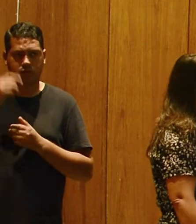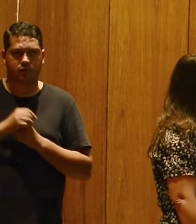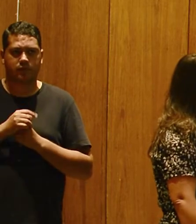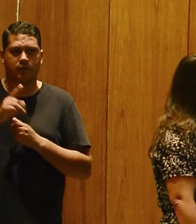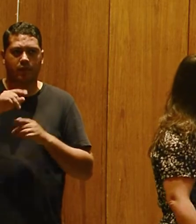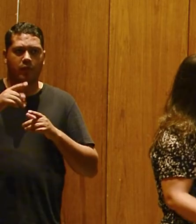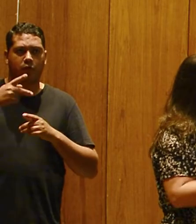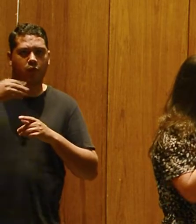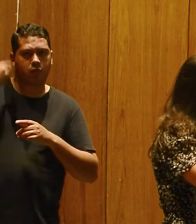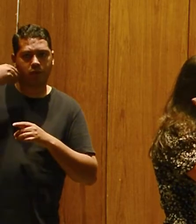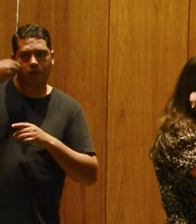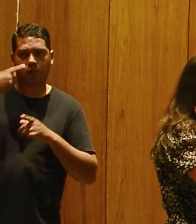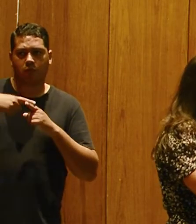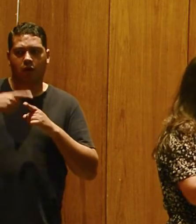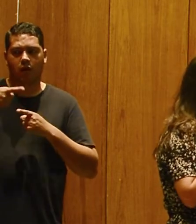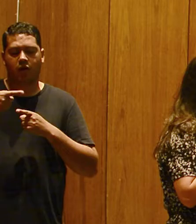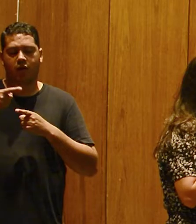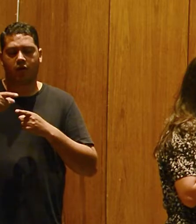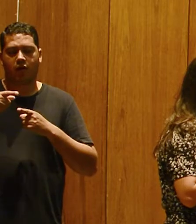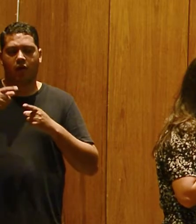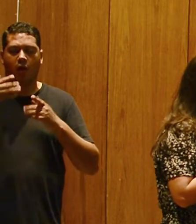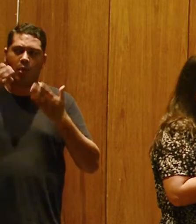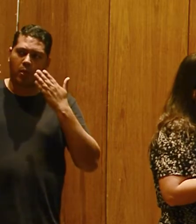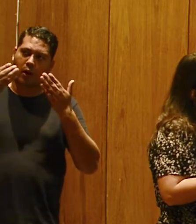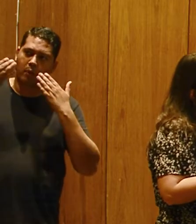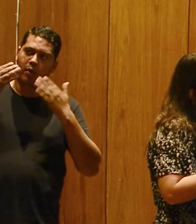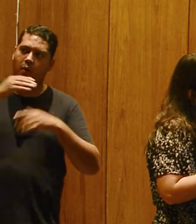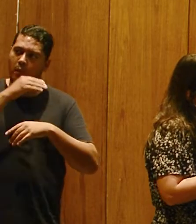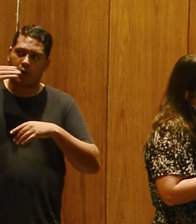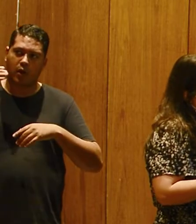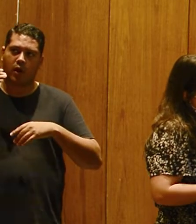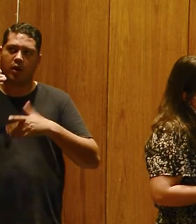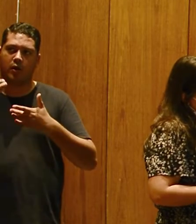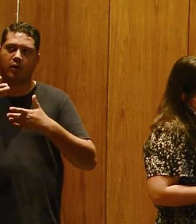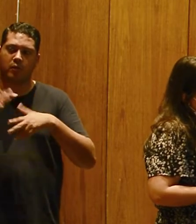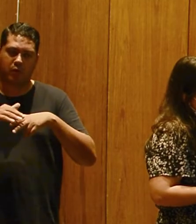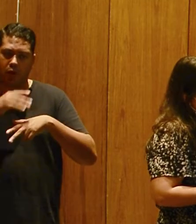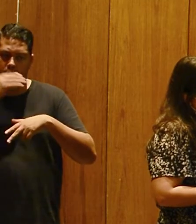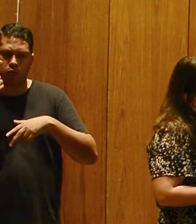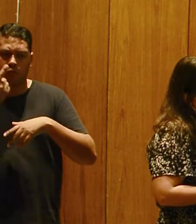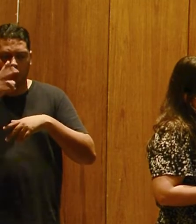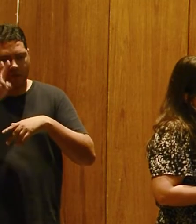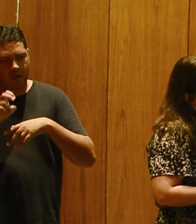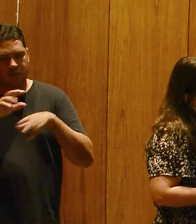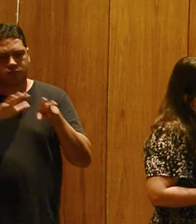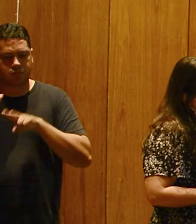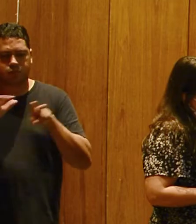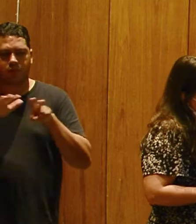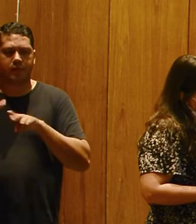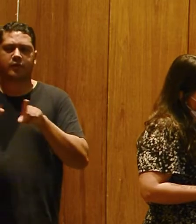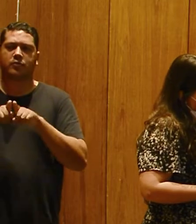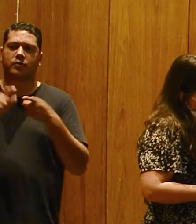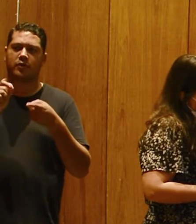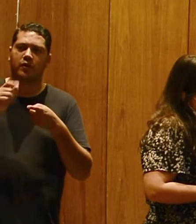suas experiências, né? Porque a terapia com pacientes adultos normalmente é uma vez por semana. E aí, isso que a Raíssa falou das